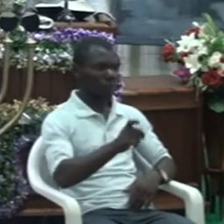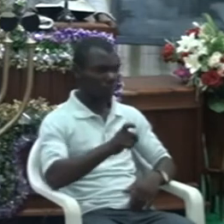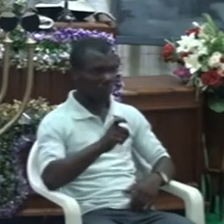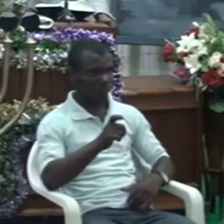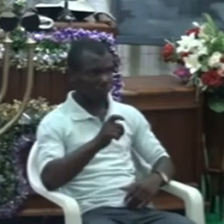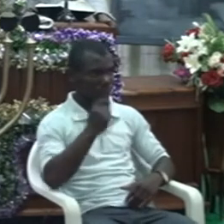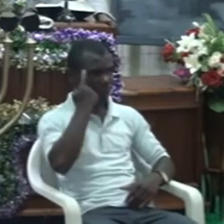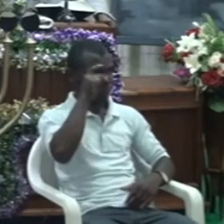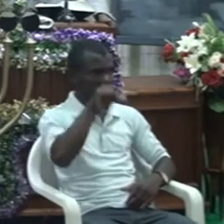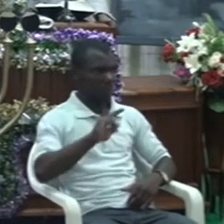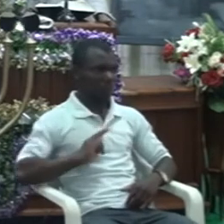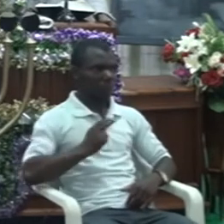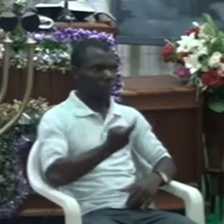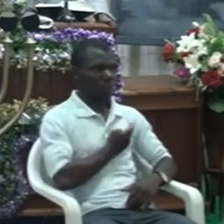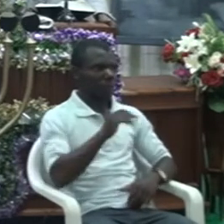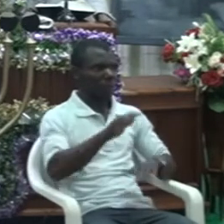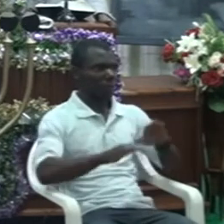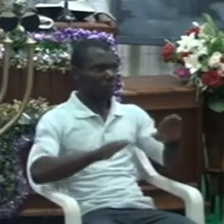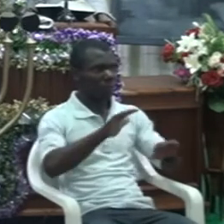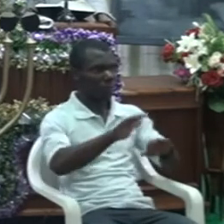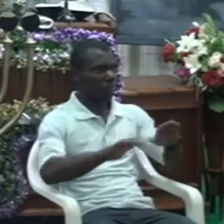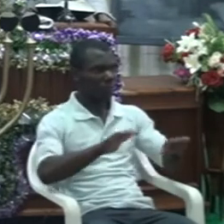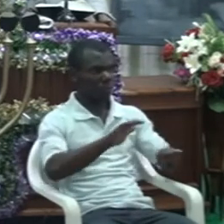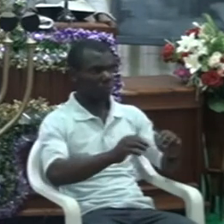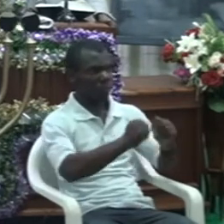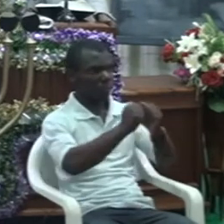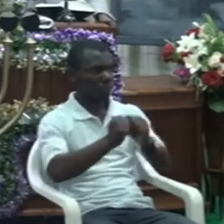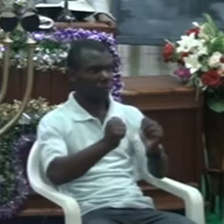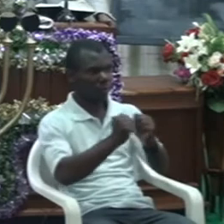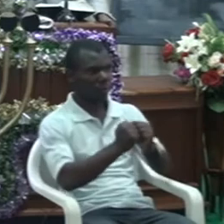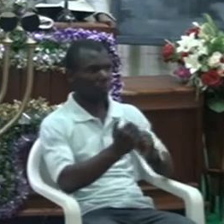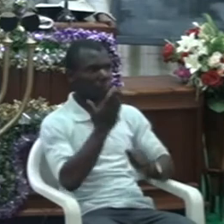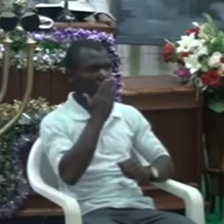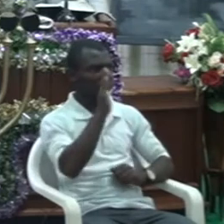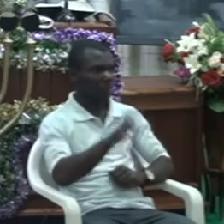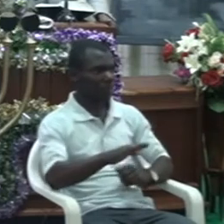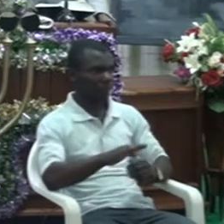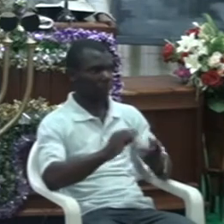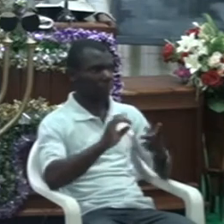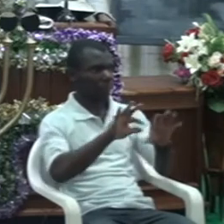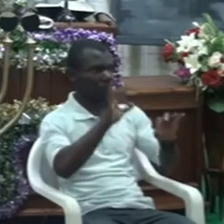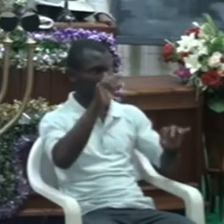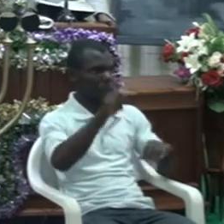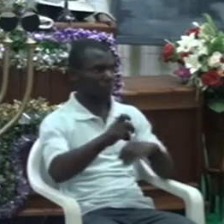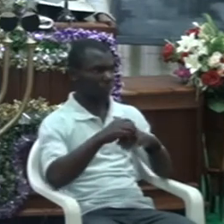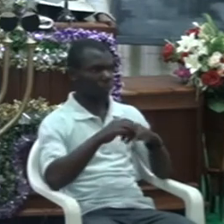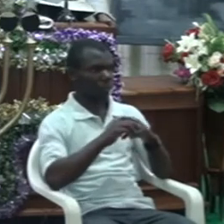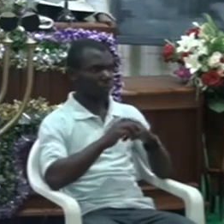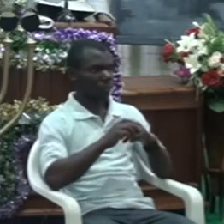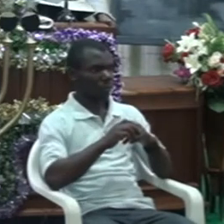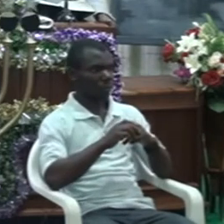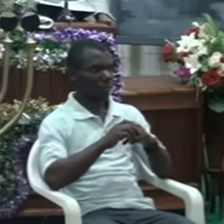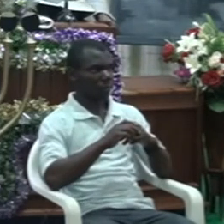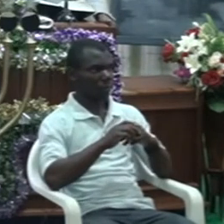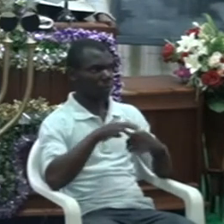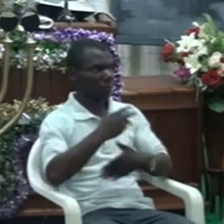tu t'embêtes pas moi, j'en ai. Ma fausse esprit. Pour que nous marchions de pair avec les faux esprits. Allons, frère.